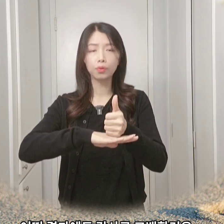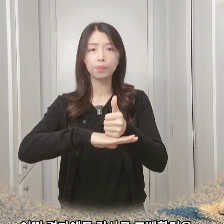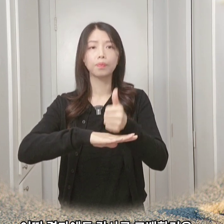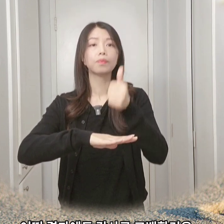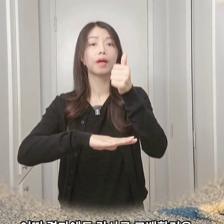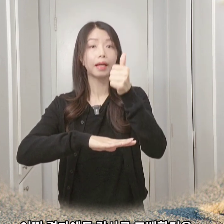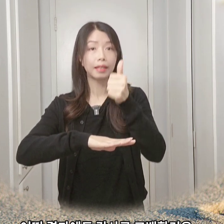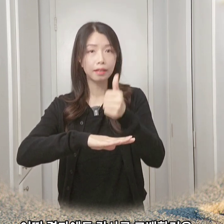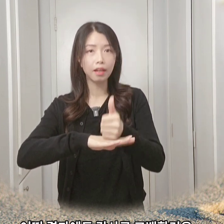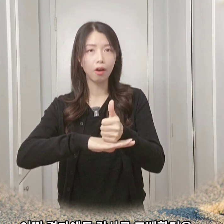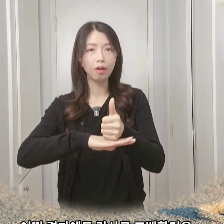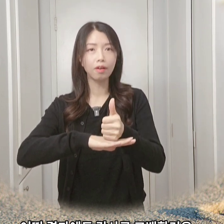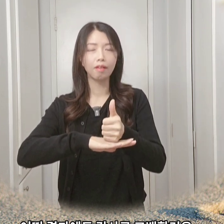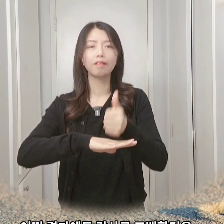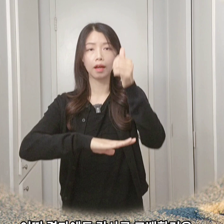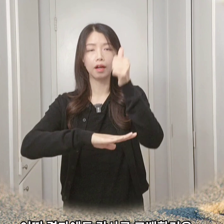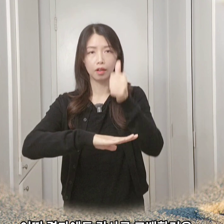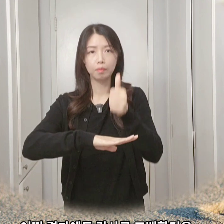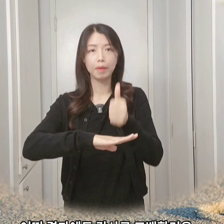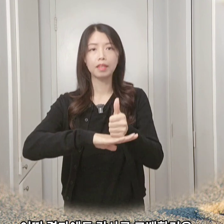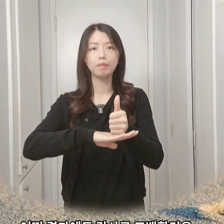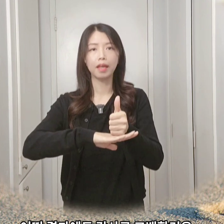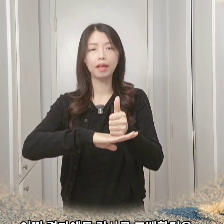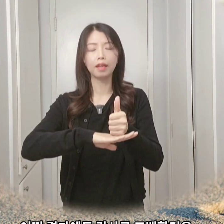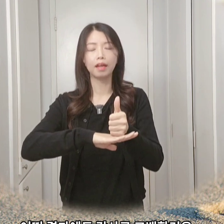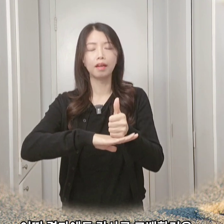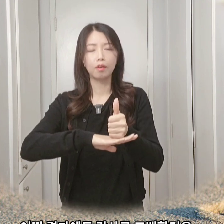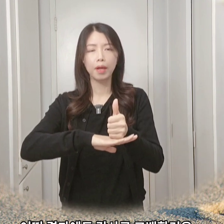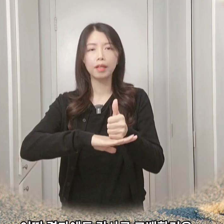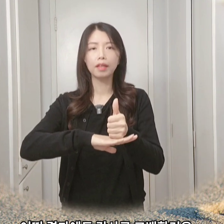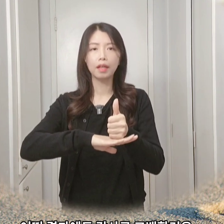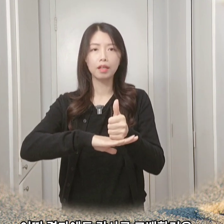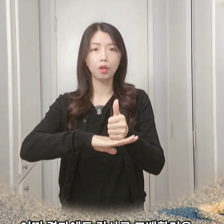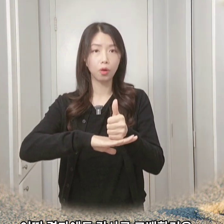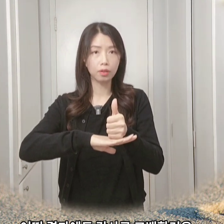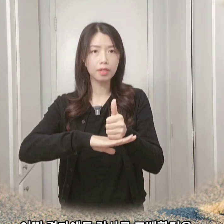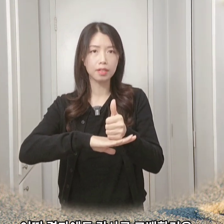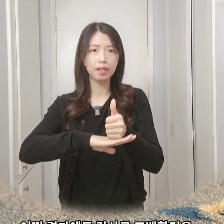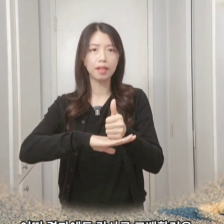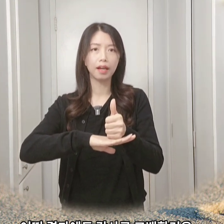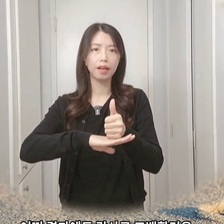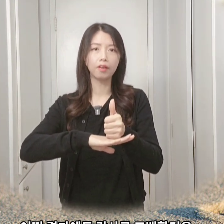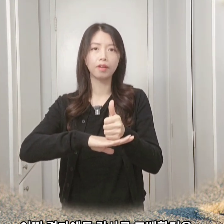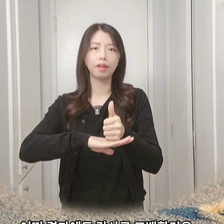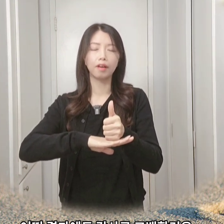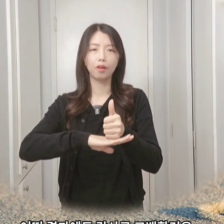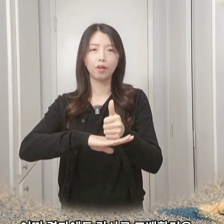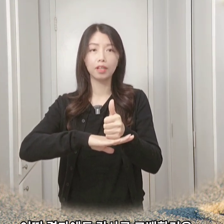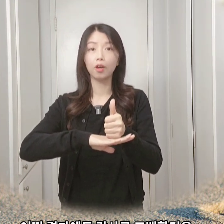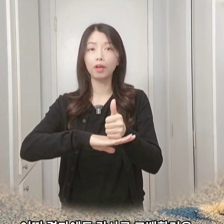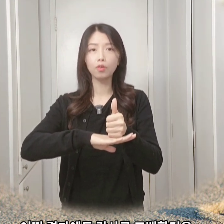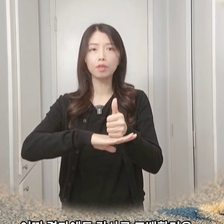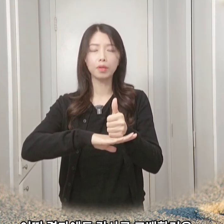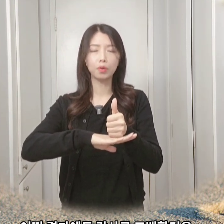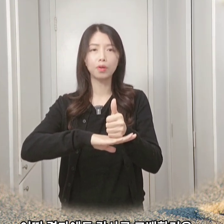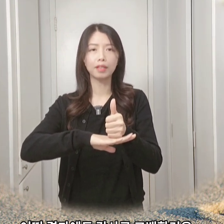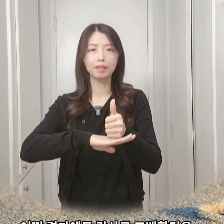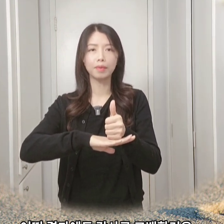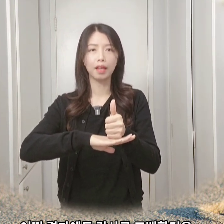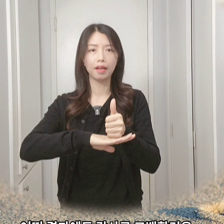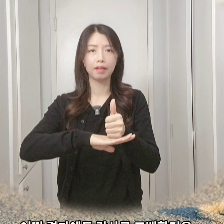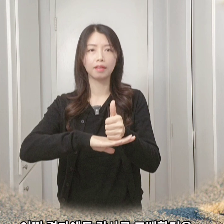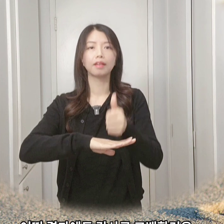최후, 드디어, 마침내, 맥락에 따라서 여러 뜻이 있으니까요. 기억해 두시면 좋을